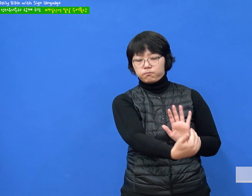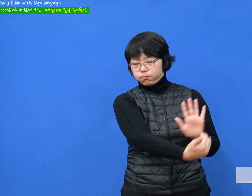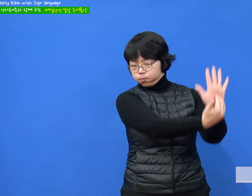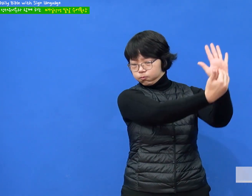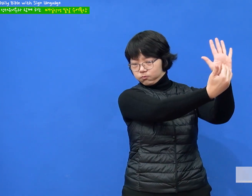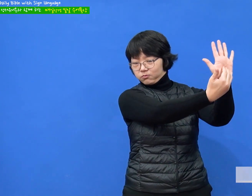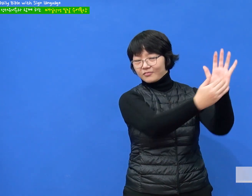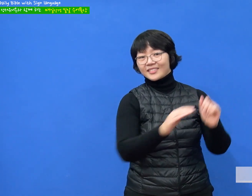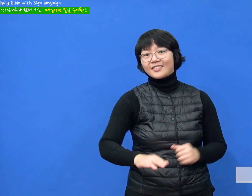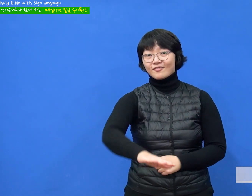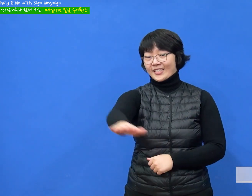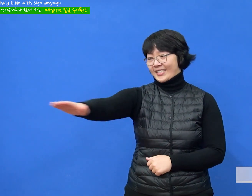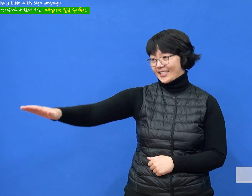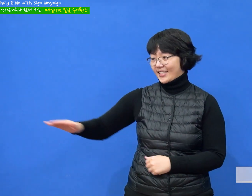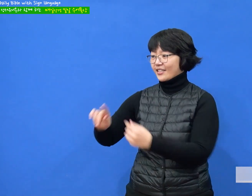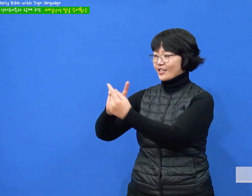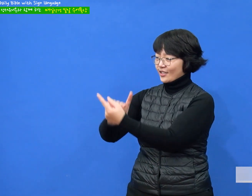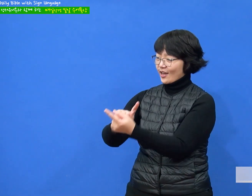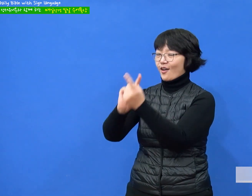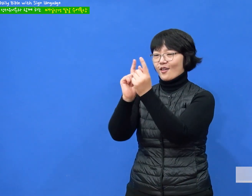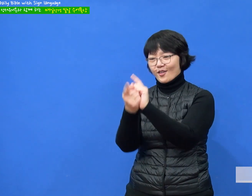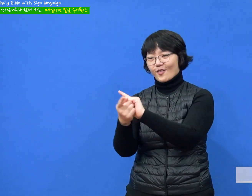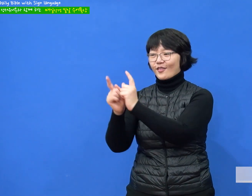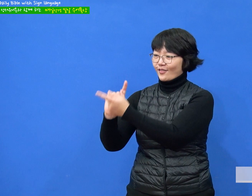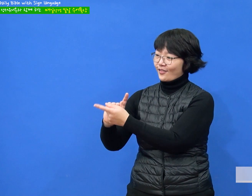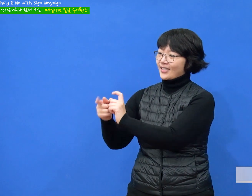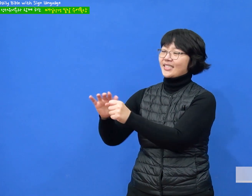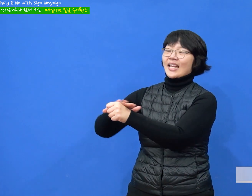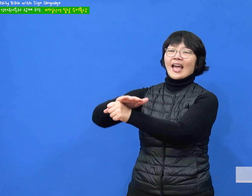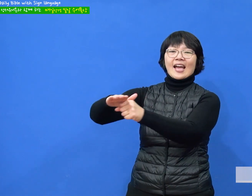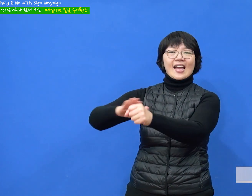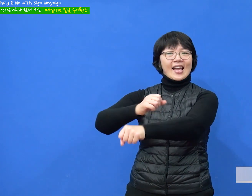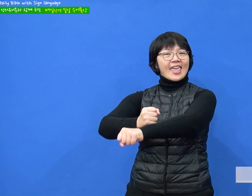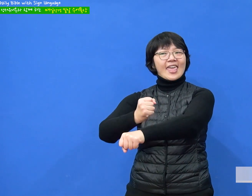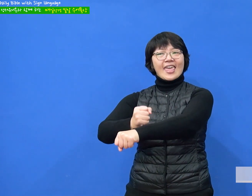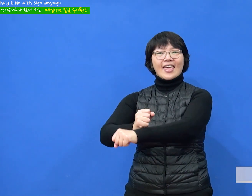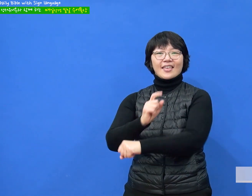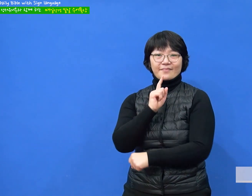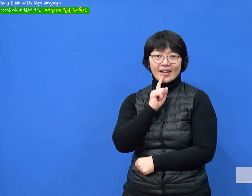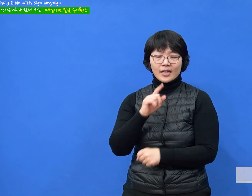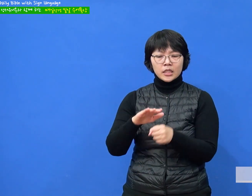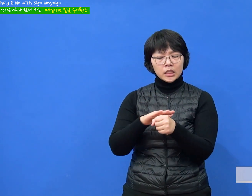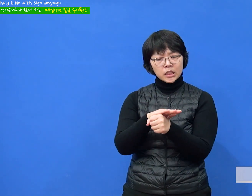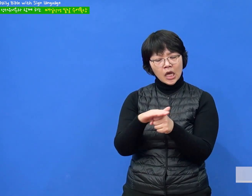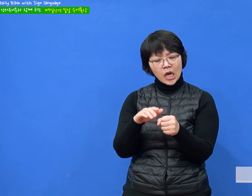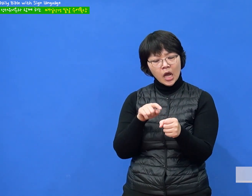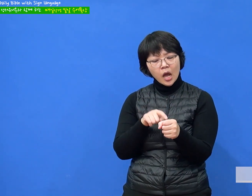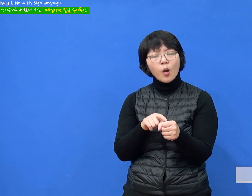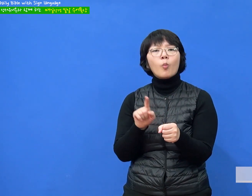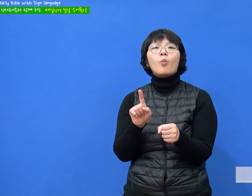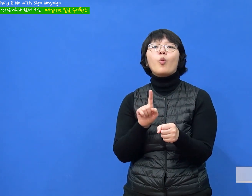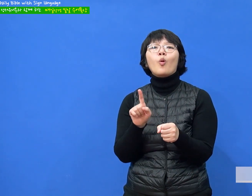서로 사랑하자라고 권면합니다. 사랑이 무엇인지 증언합니다.